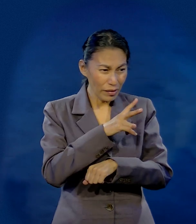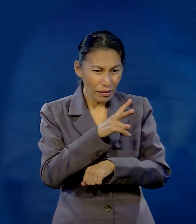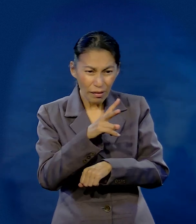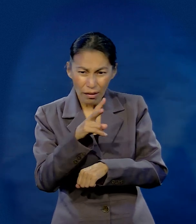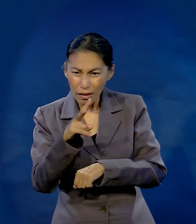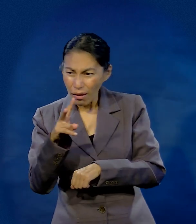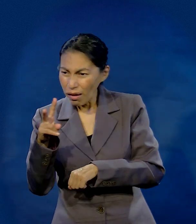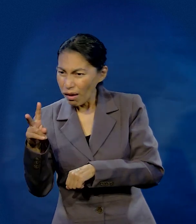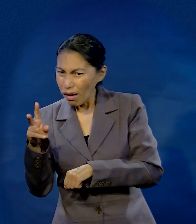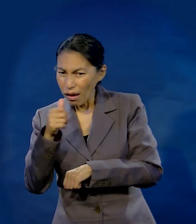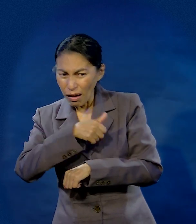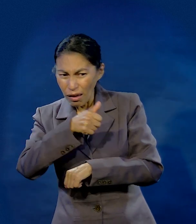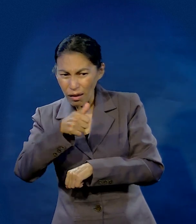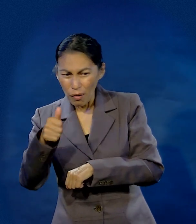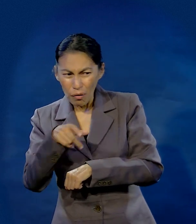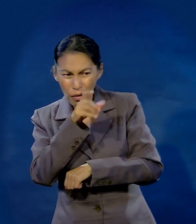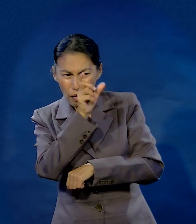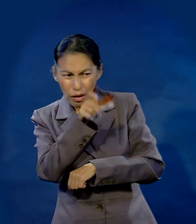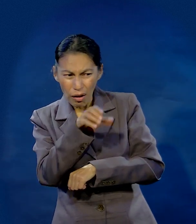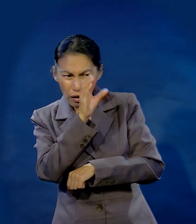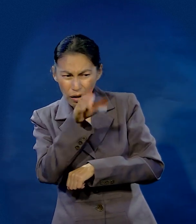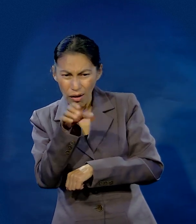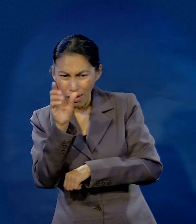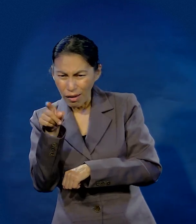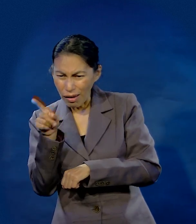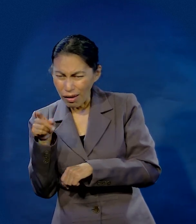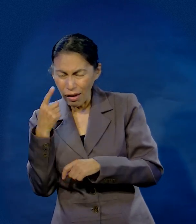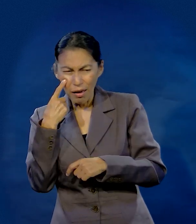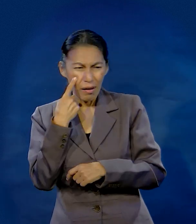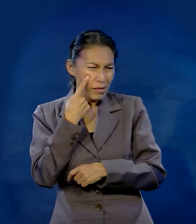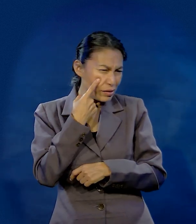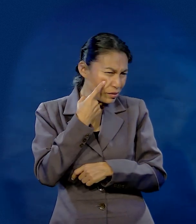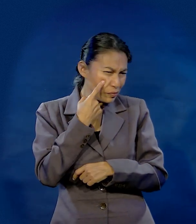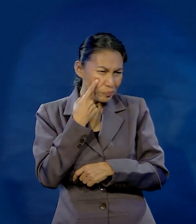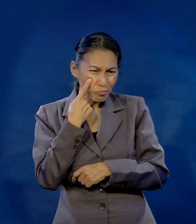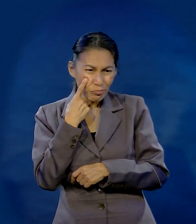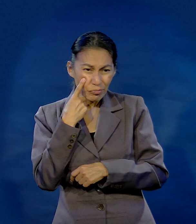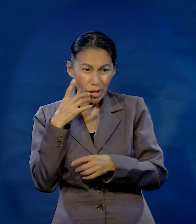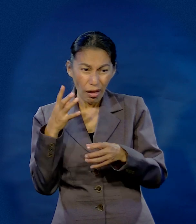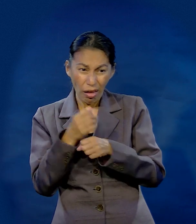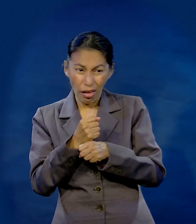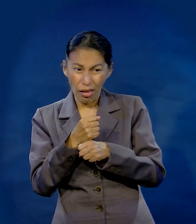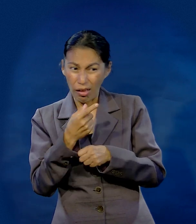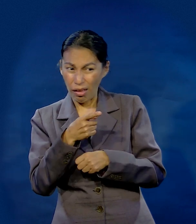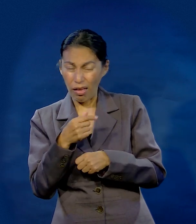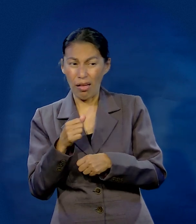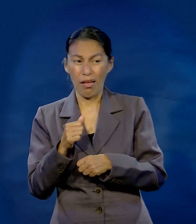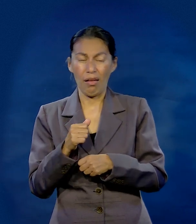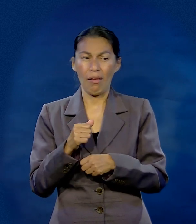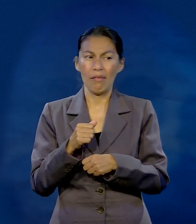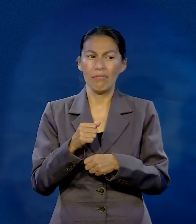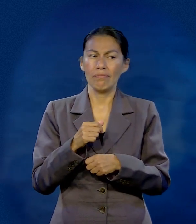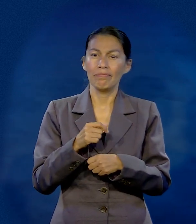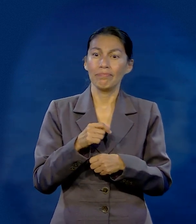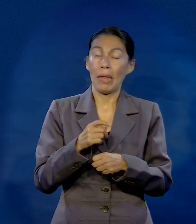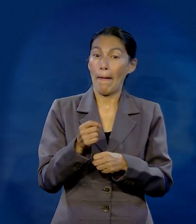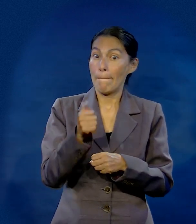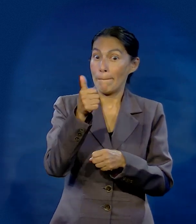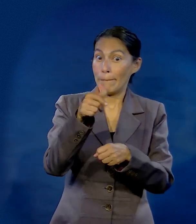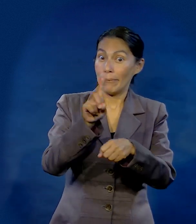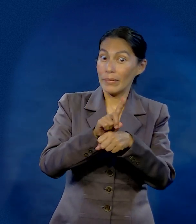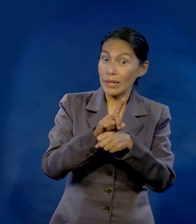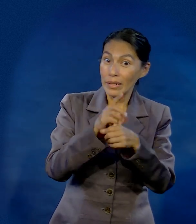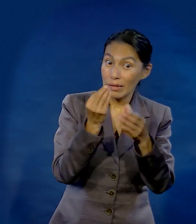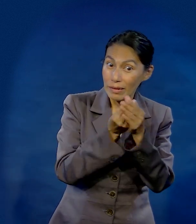afectar que se dedicó a buscar las características de cada uno de nosotros para ponernos